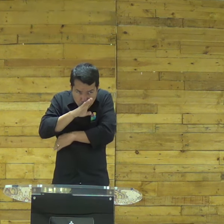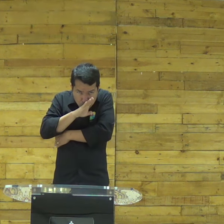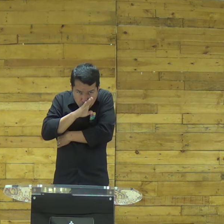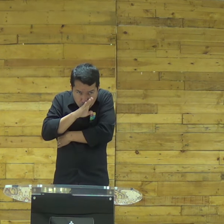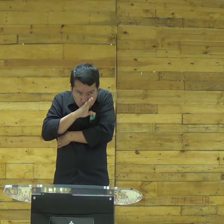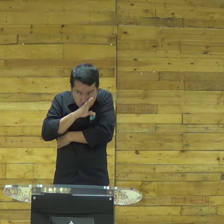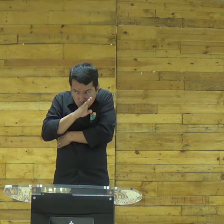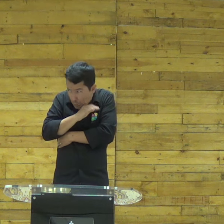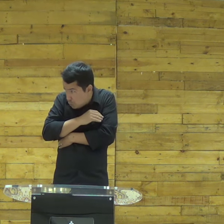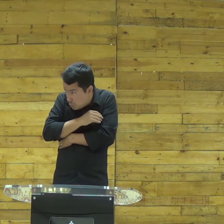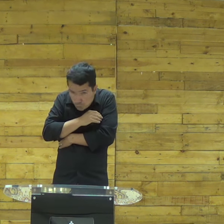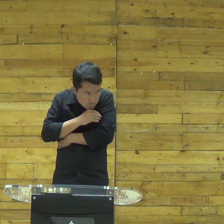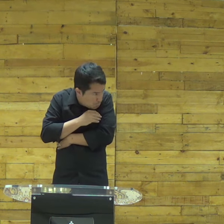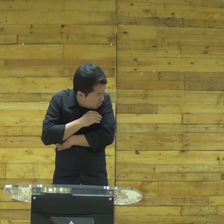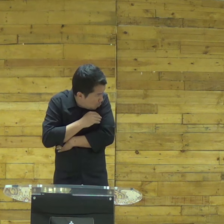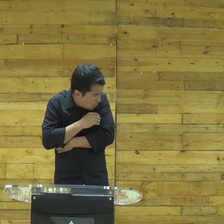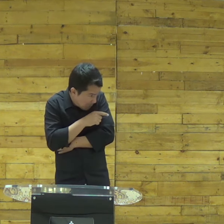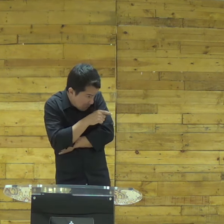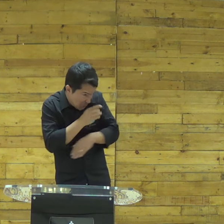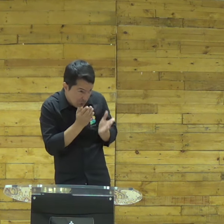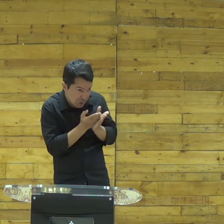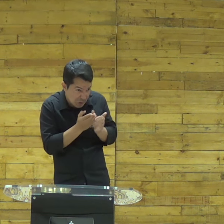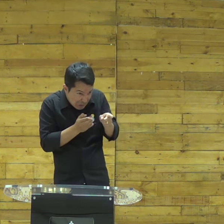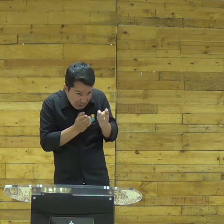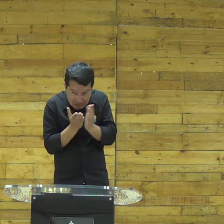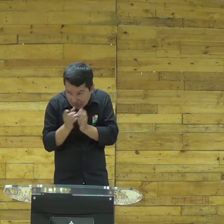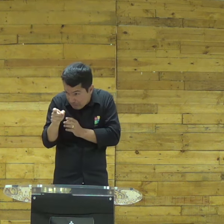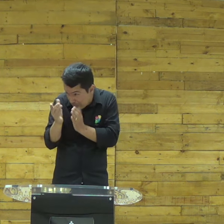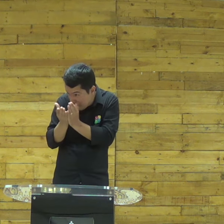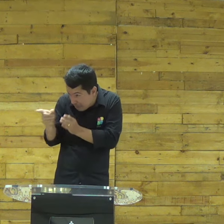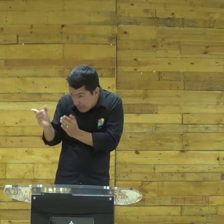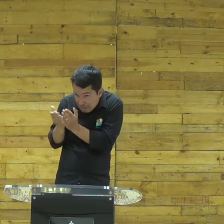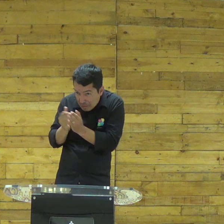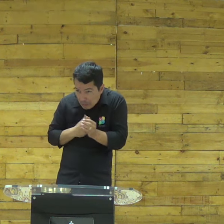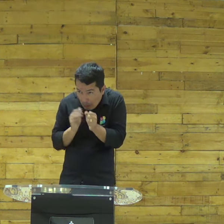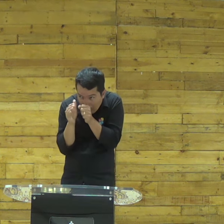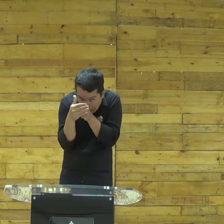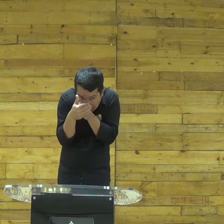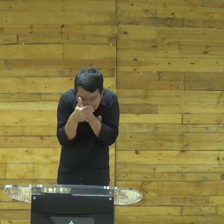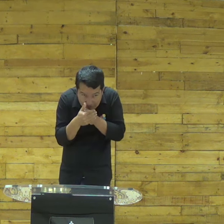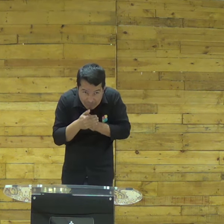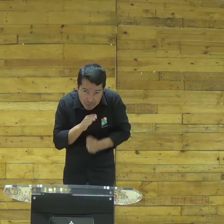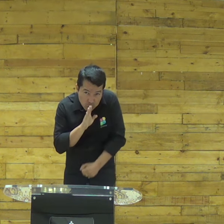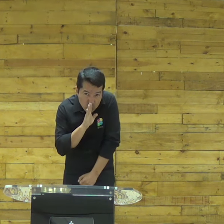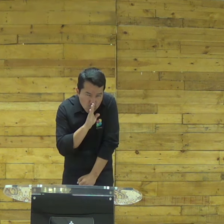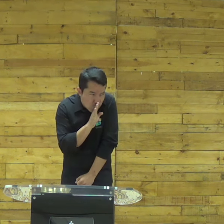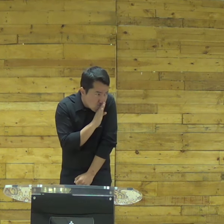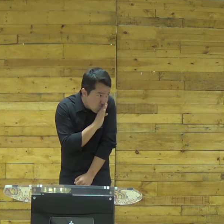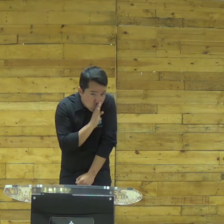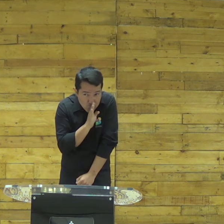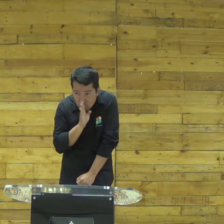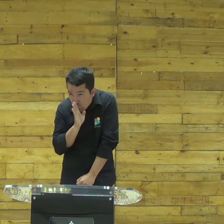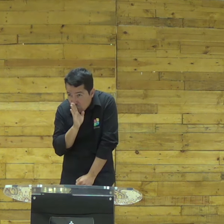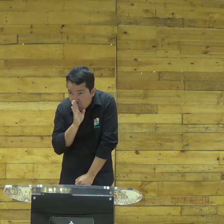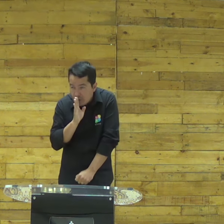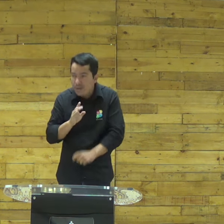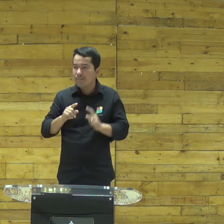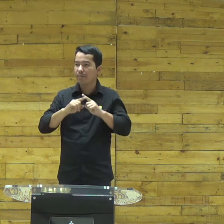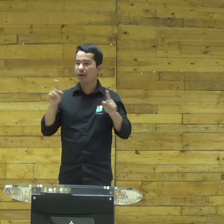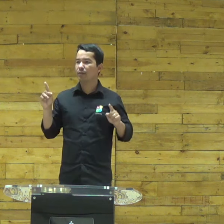assim parecia que até num escuro assim meio quietinho Escondidinho crente crente crente um monte de crente aqui perto de mim deixa eu ficar bem quietinha aqui